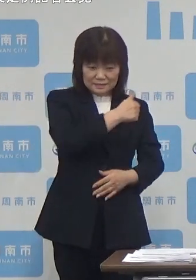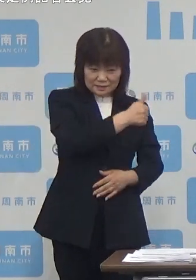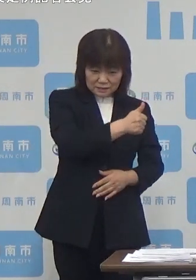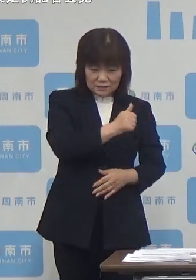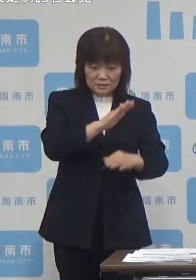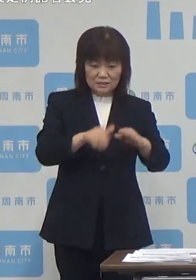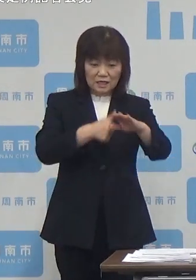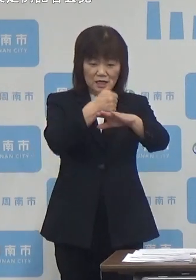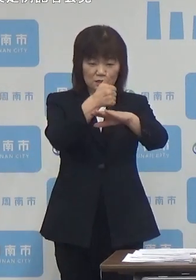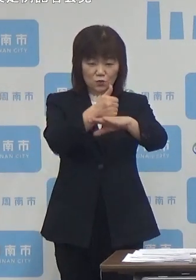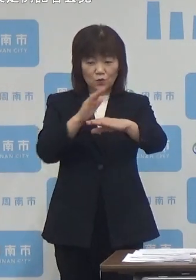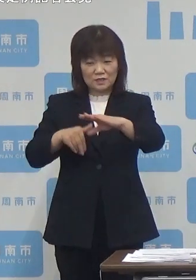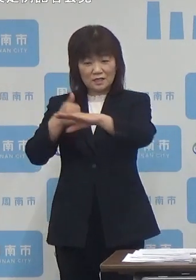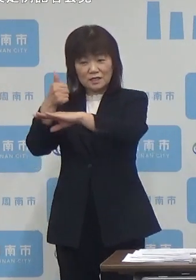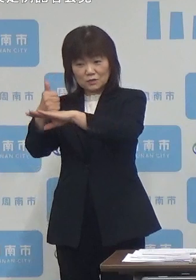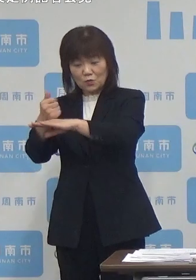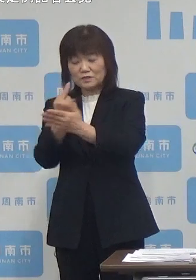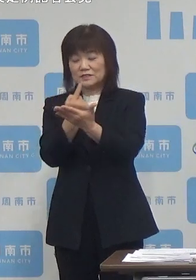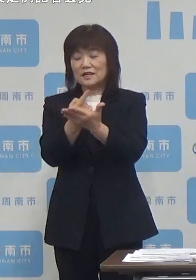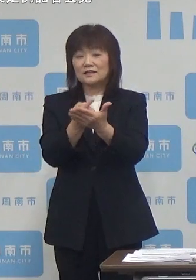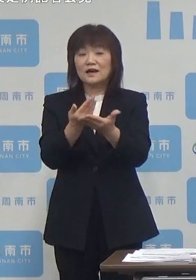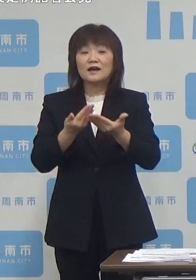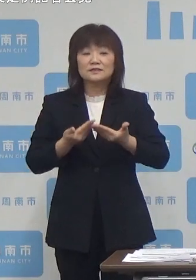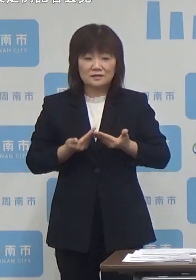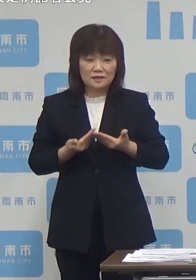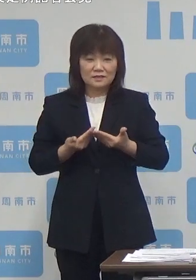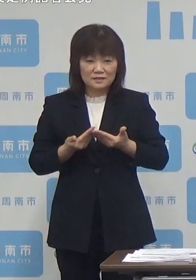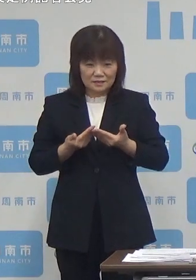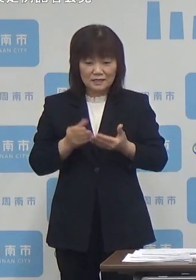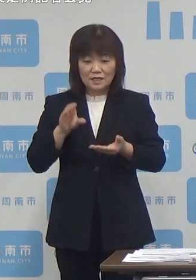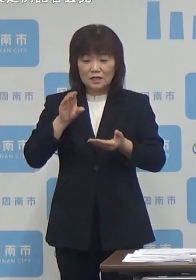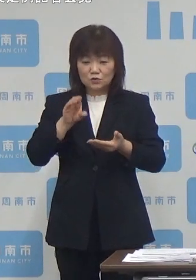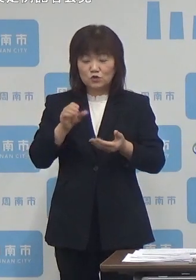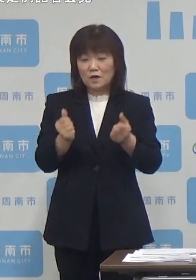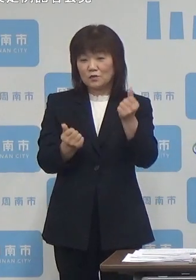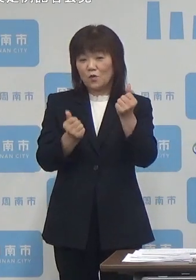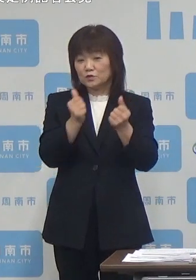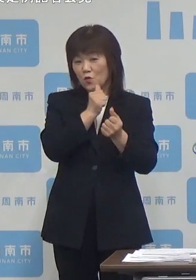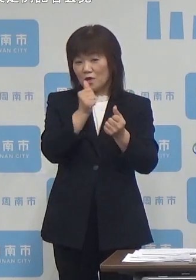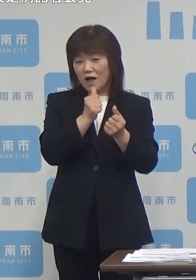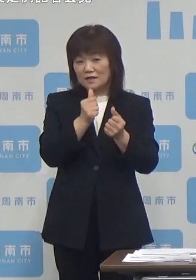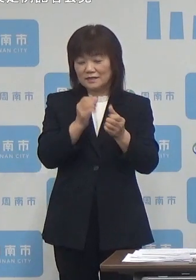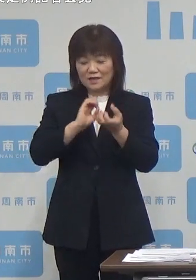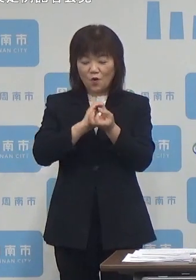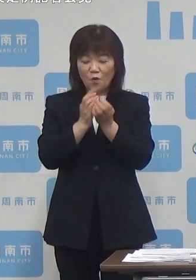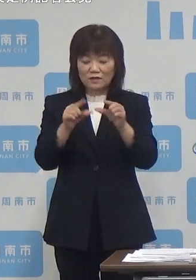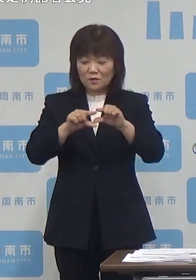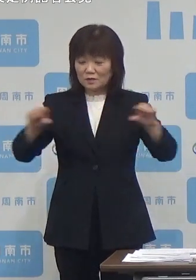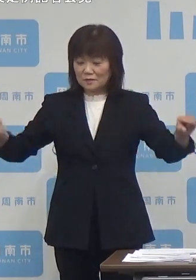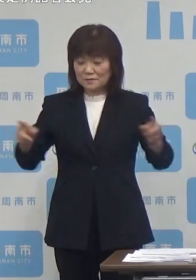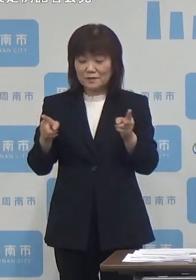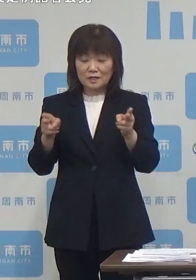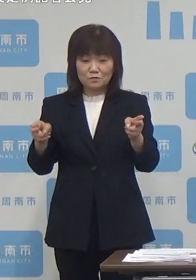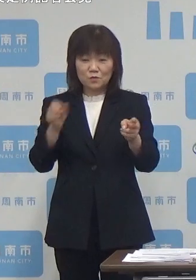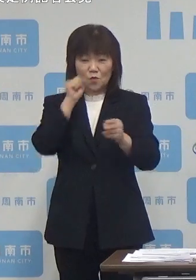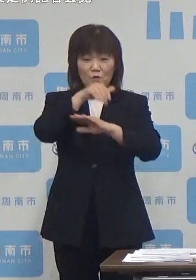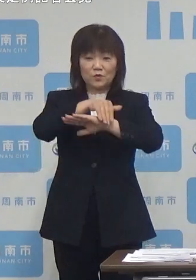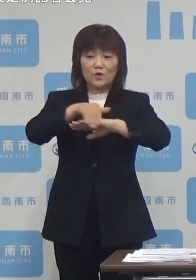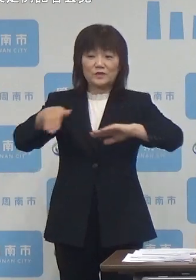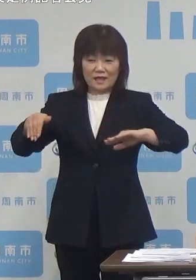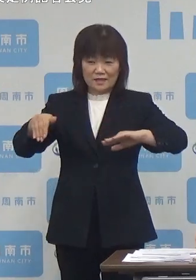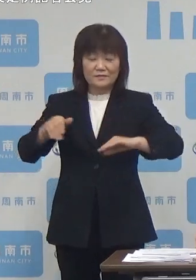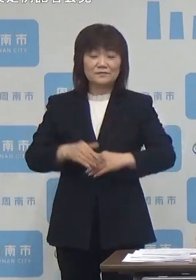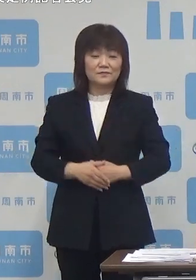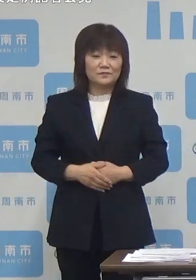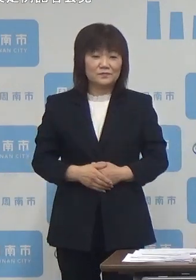それぞれの社長さんにご出席いただき、車両の紹介やテープカット等を行っていただく予定